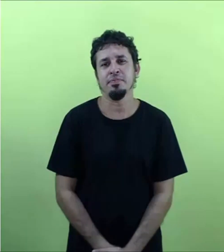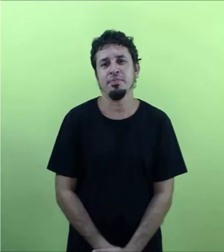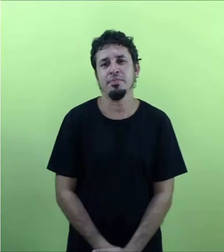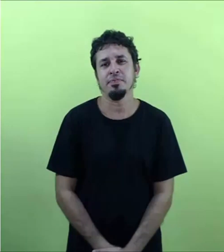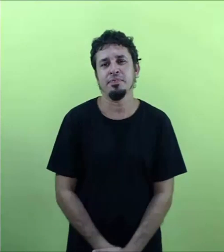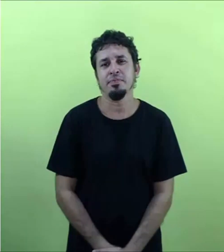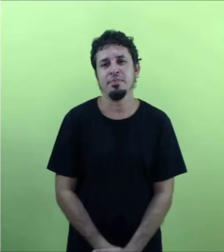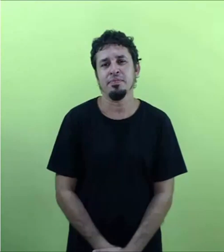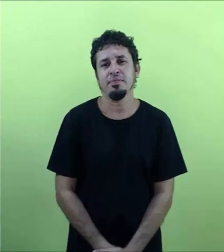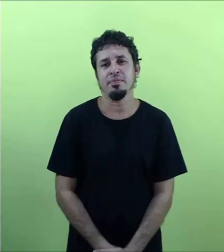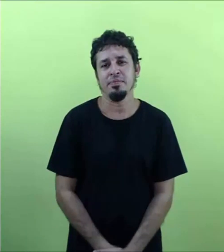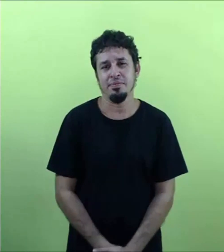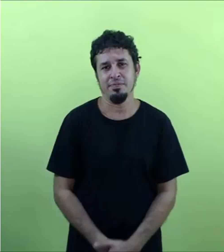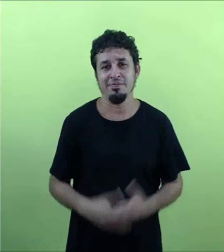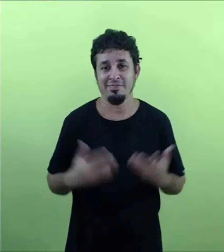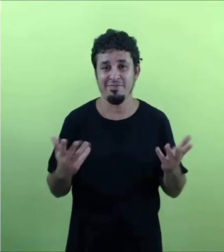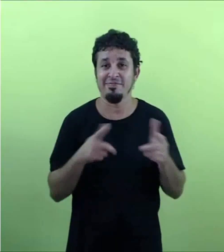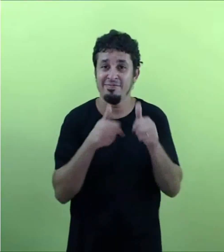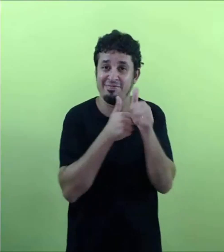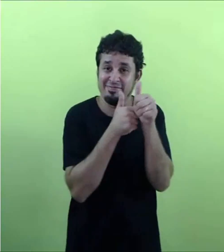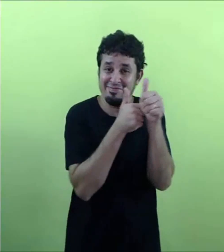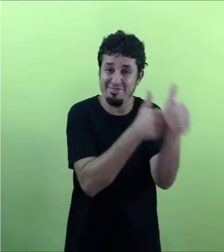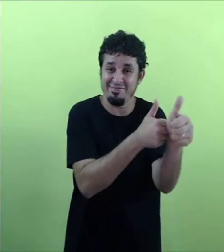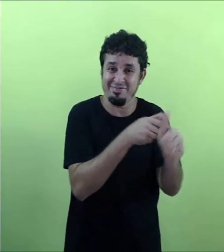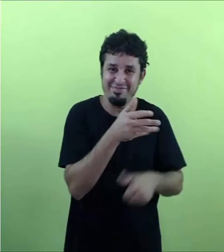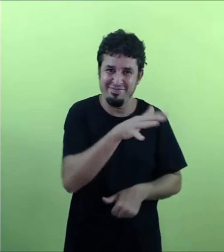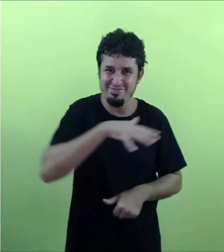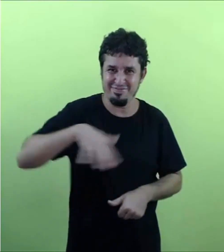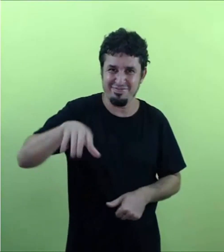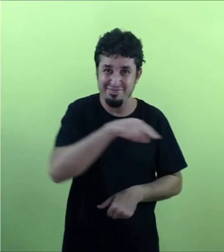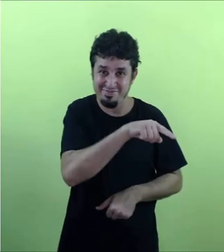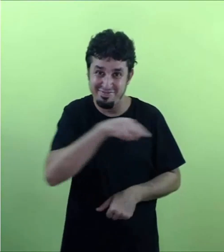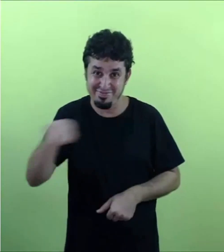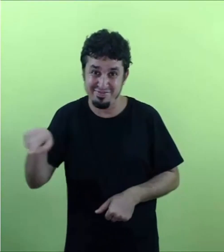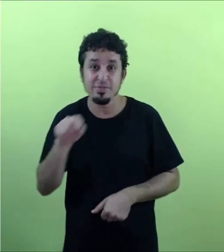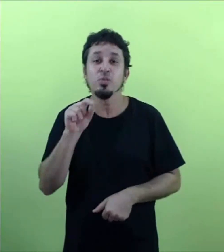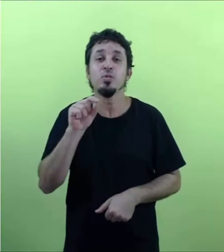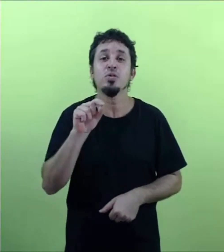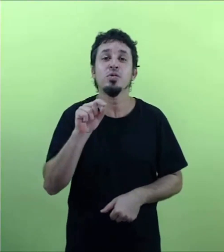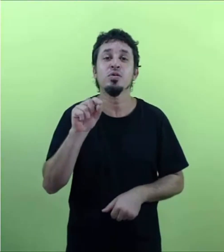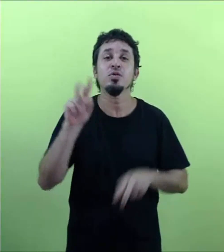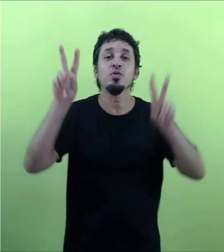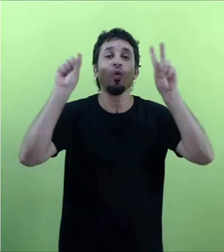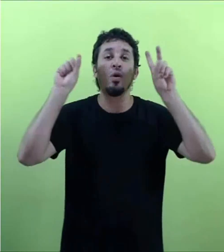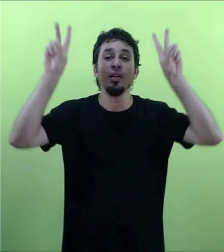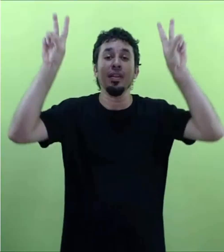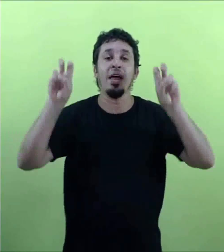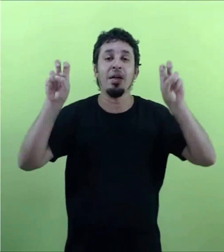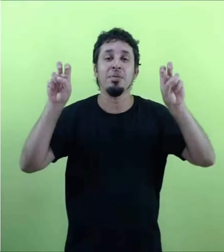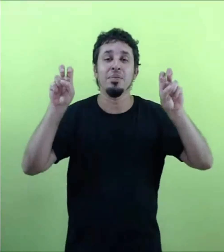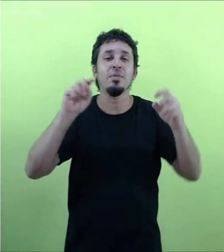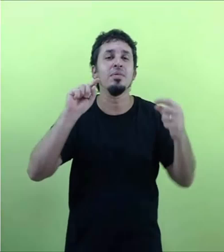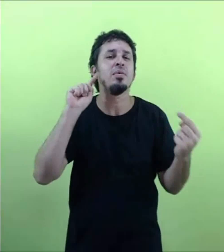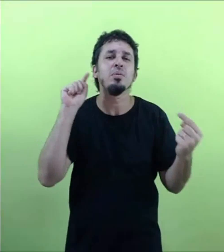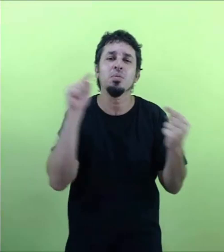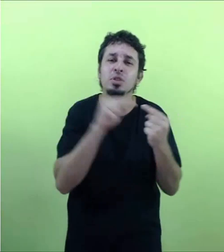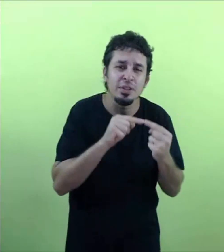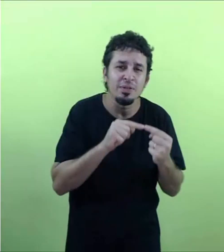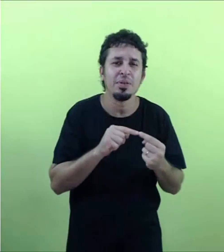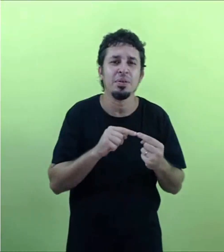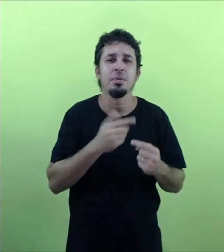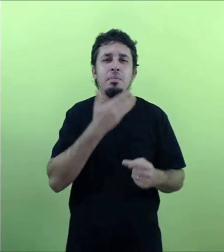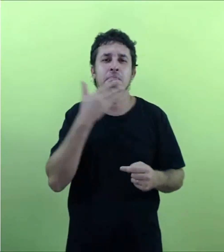criar uma revista acadêmica eletrônica advinda desta possibilidade de registrar e expressar naturalmente, além de